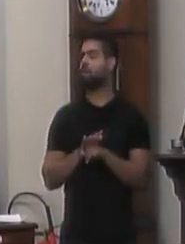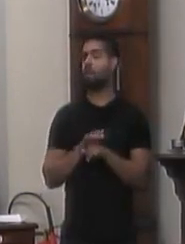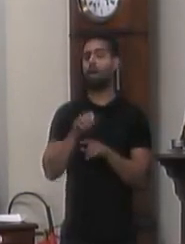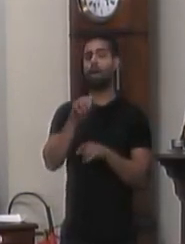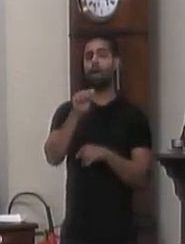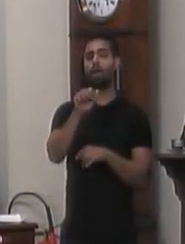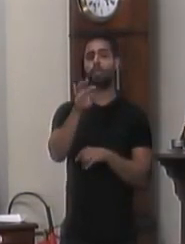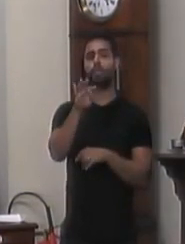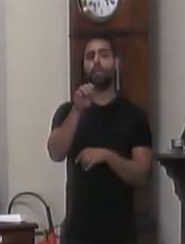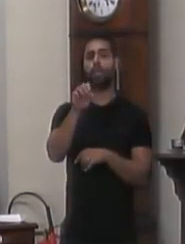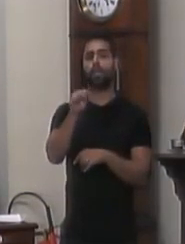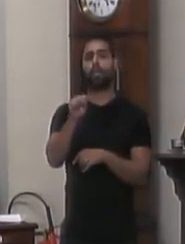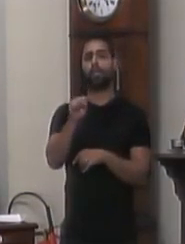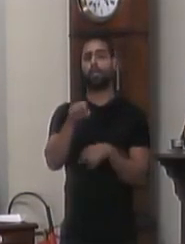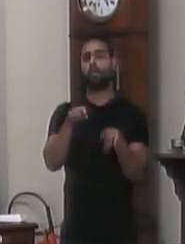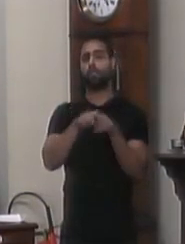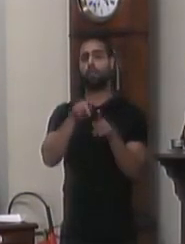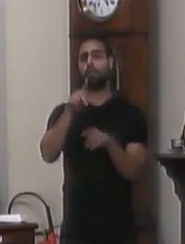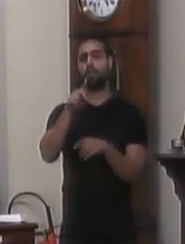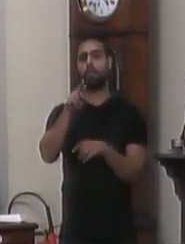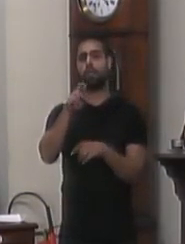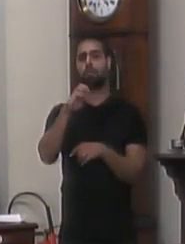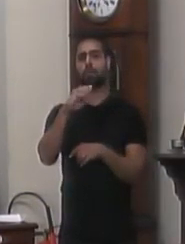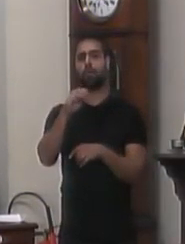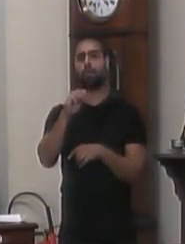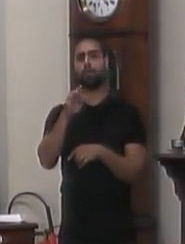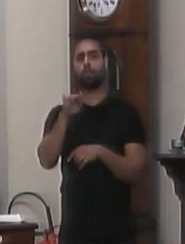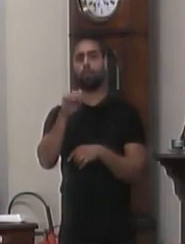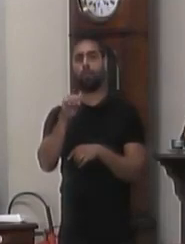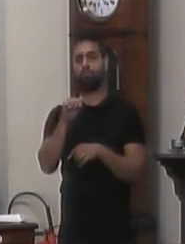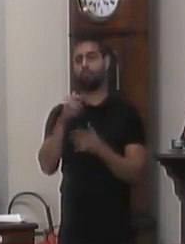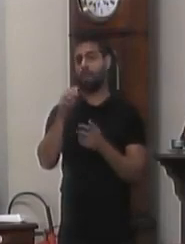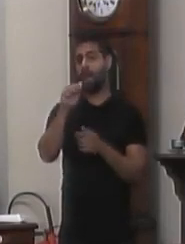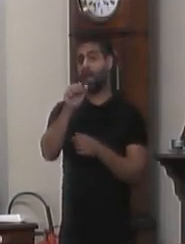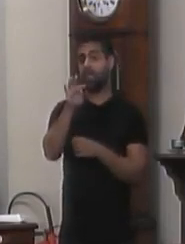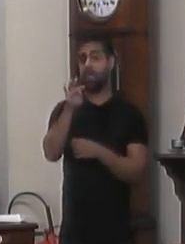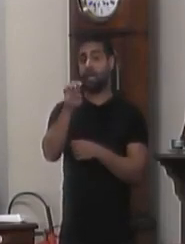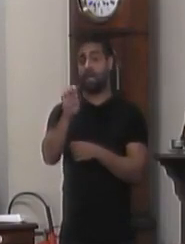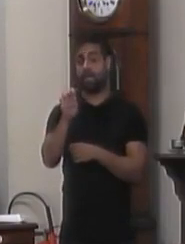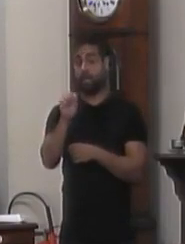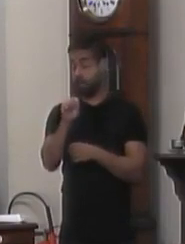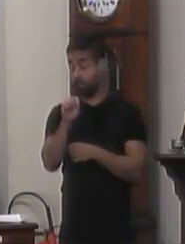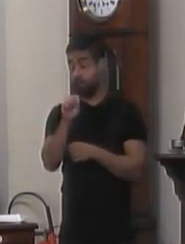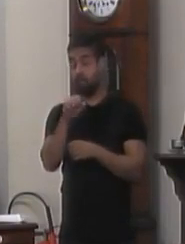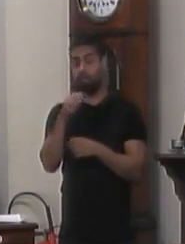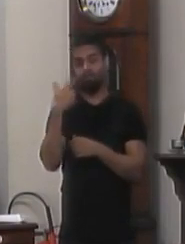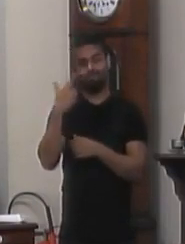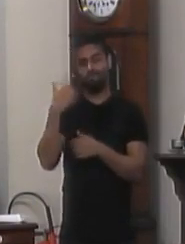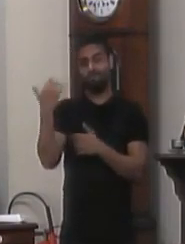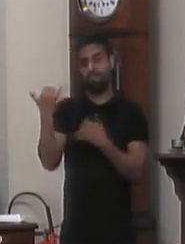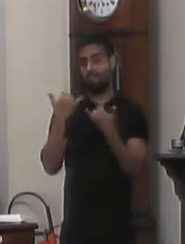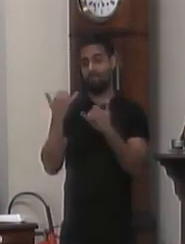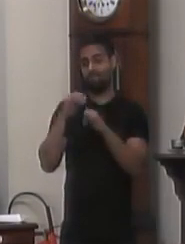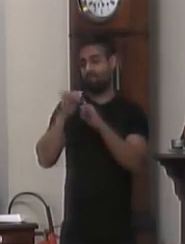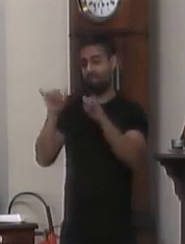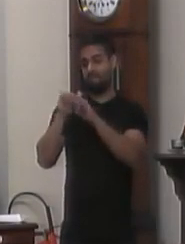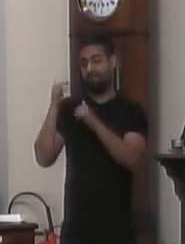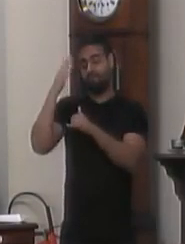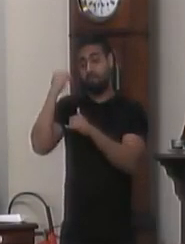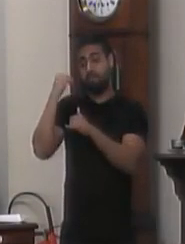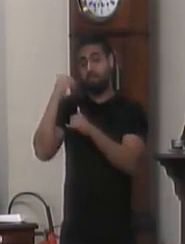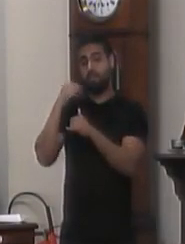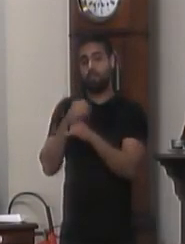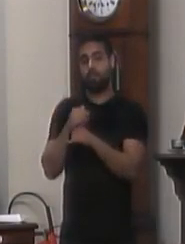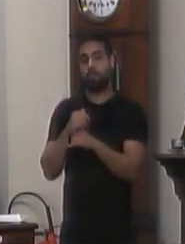ATS, RPV e precatório para 2020. ATS eu não tenho essa informação, vereador. Isso aí eu acho que a administração que acho que tem